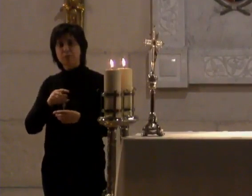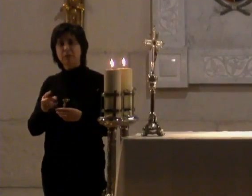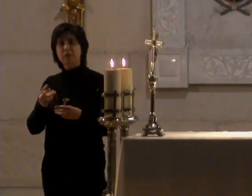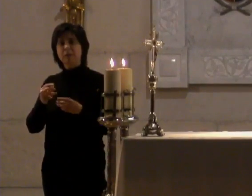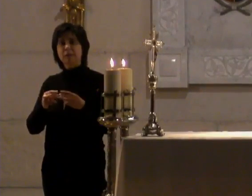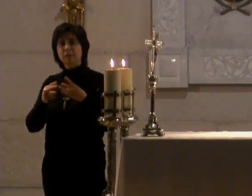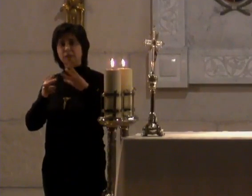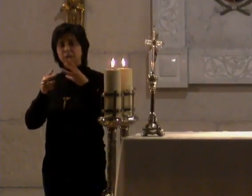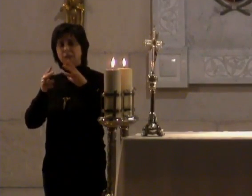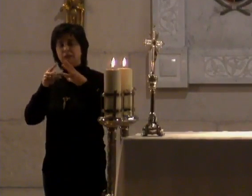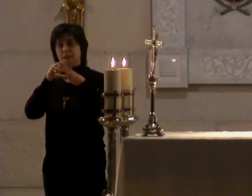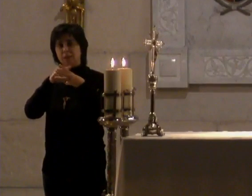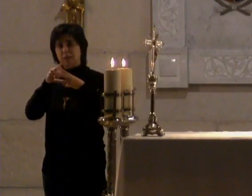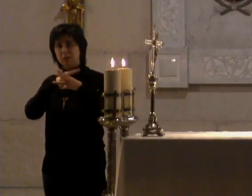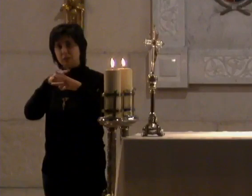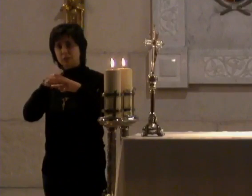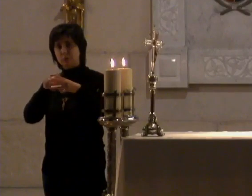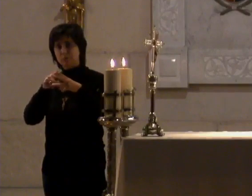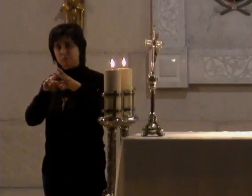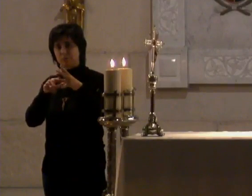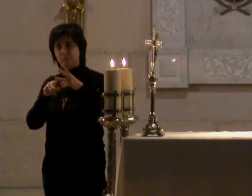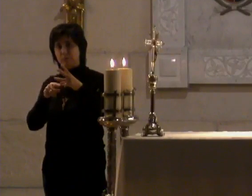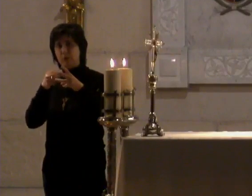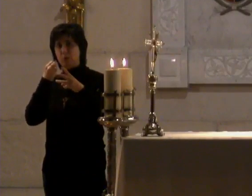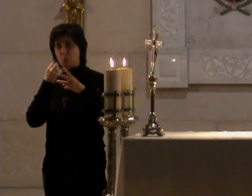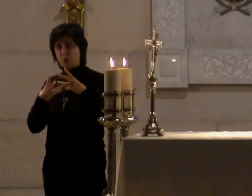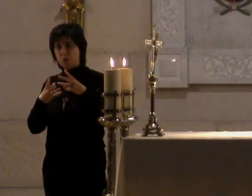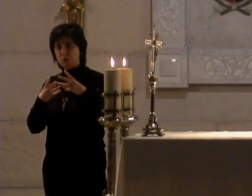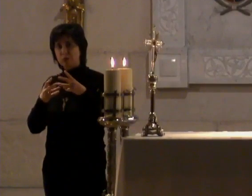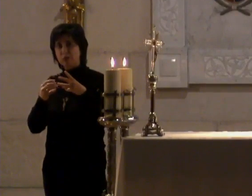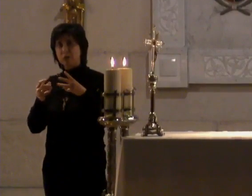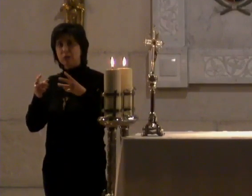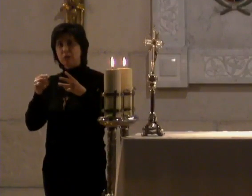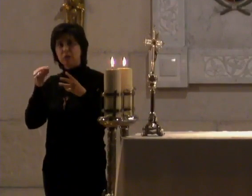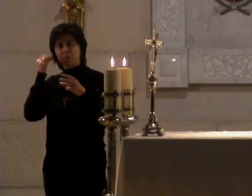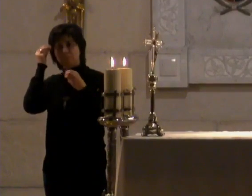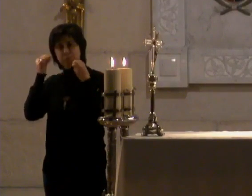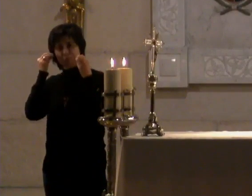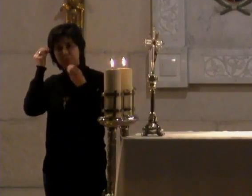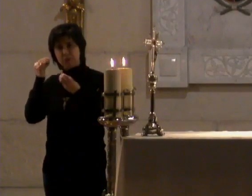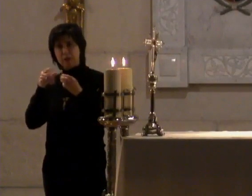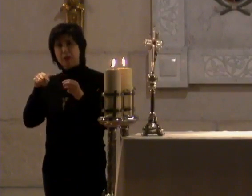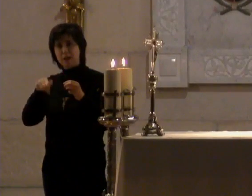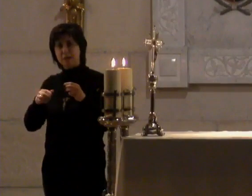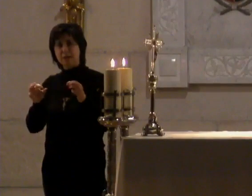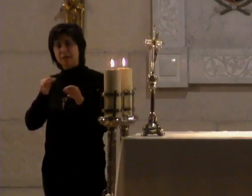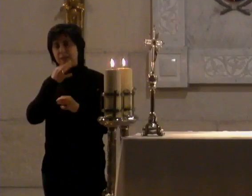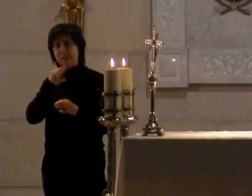Tres aspectos me parece que son buenos que nosotros meditemos esta